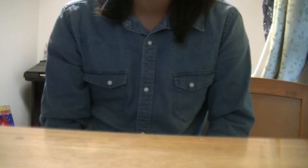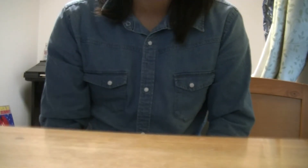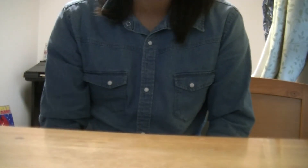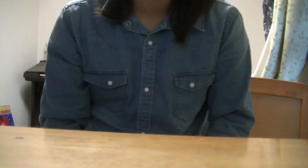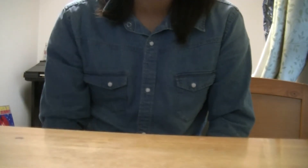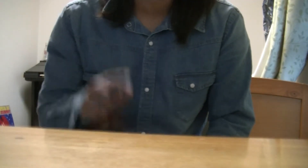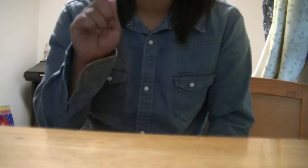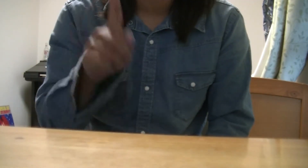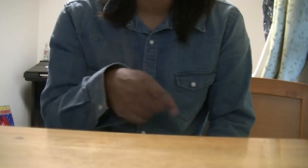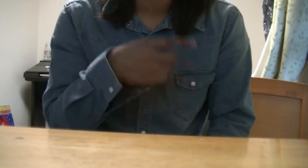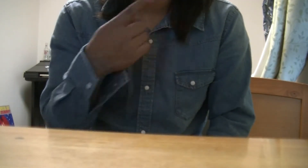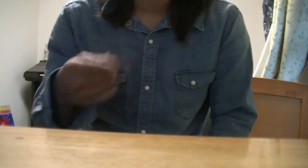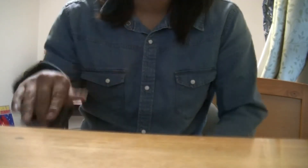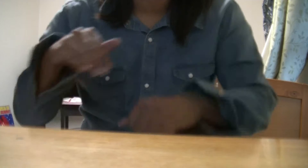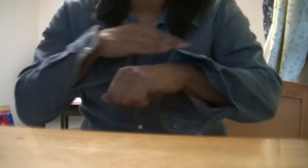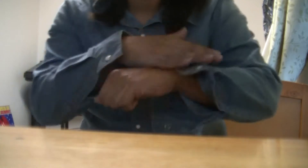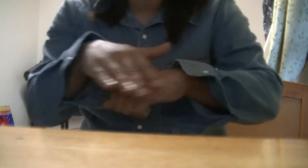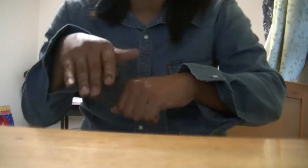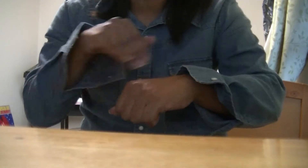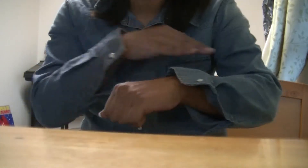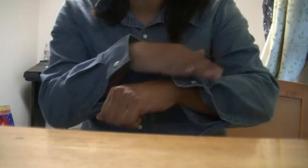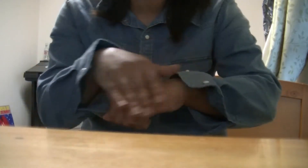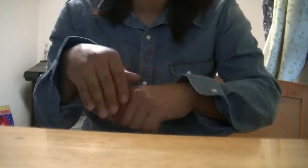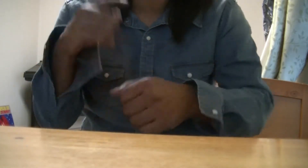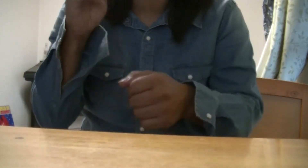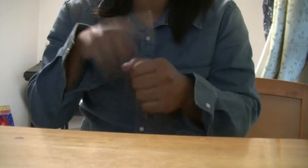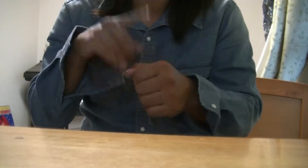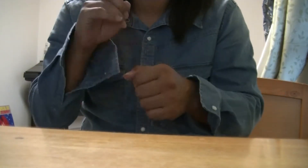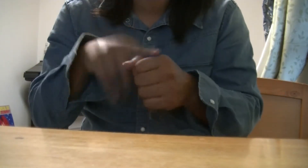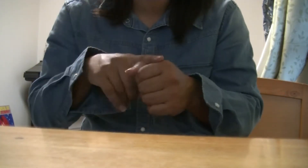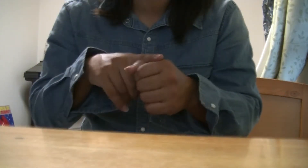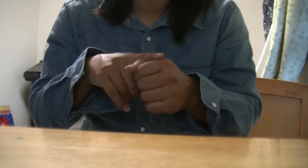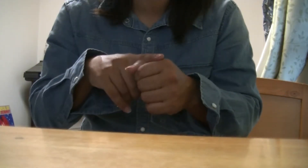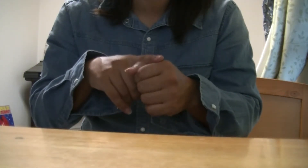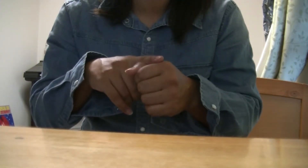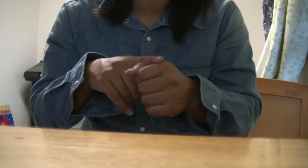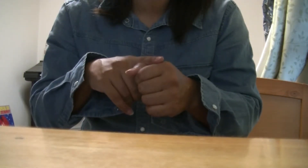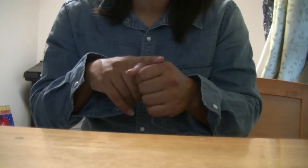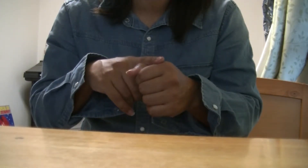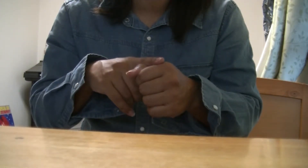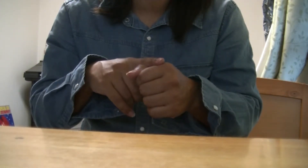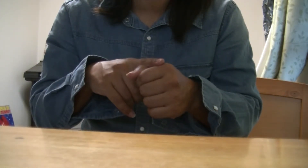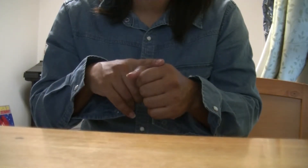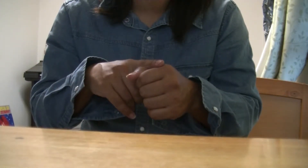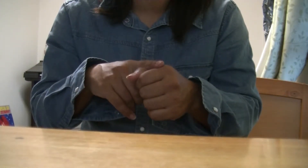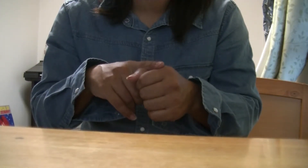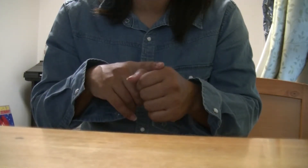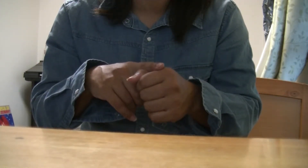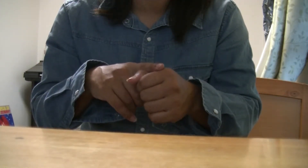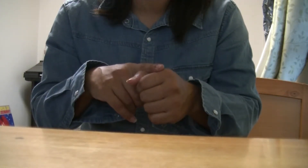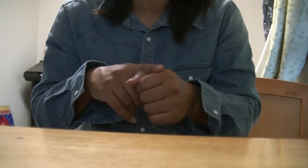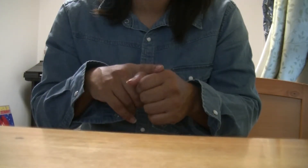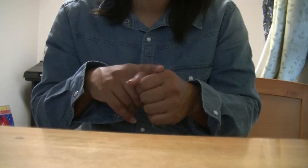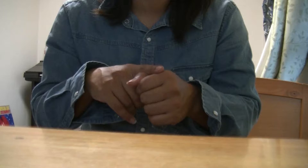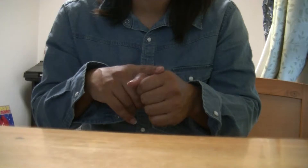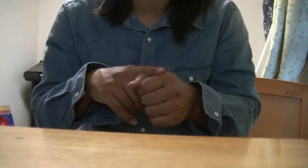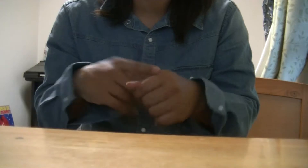人から愛されるためには、あ、ここはオードリー・ヘップバーンではなく鴨頭義人の言葉に変わります